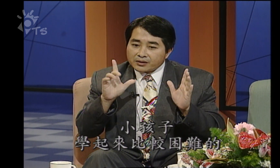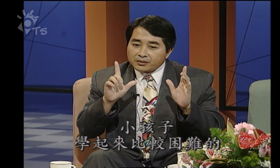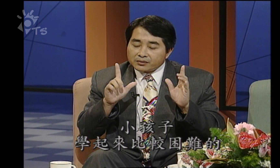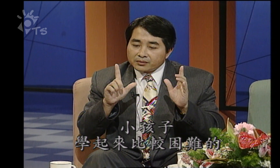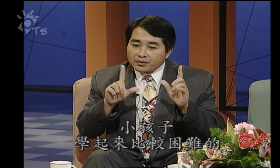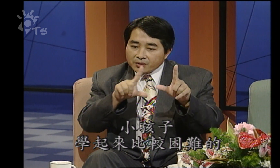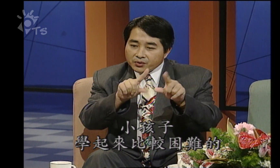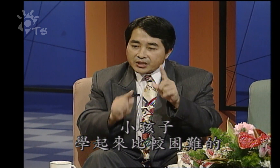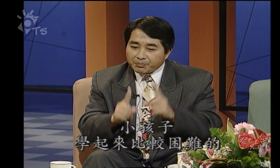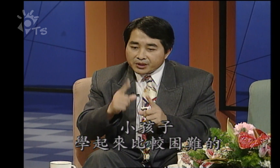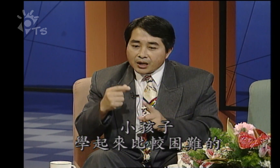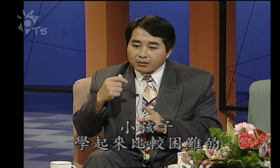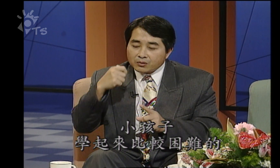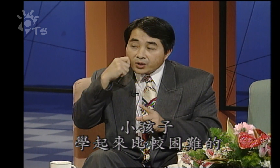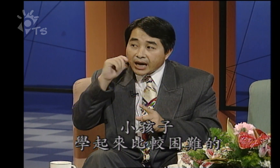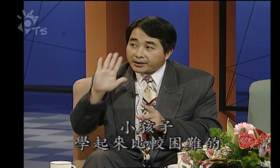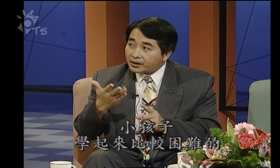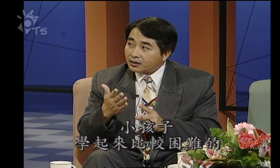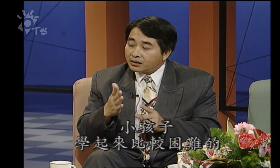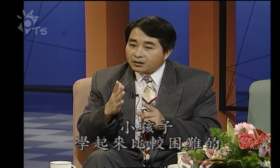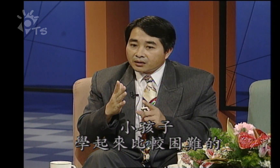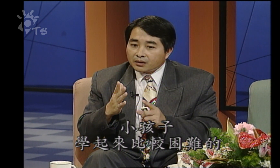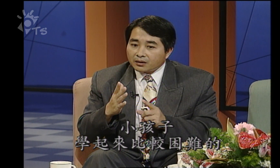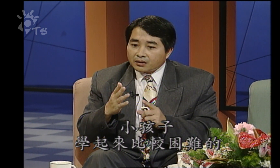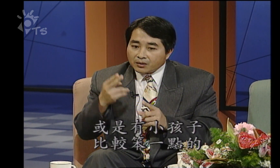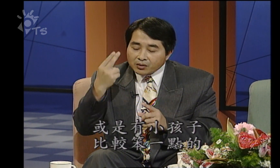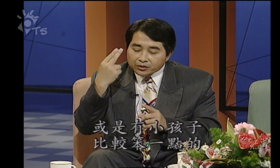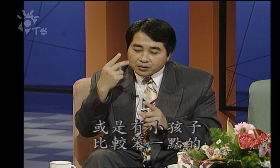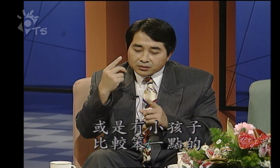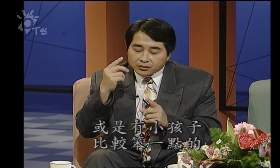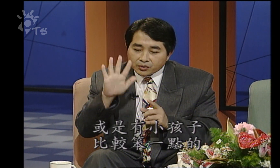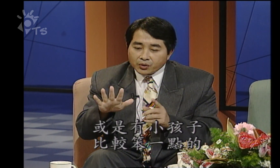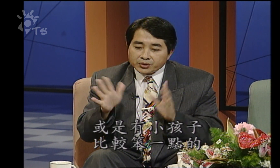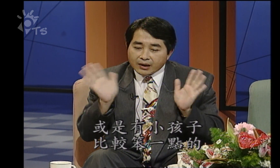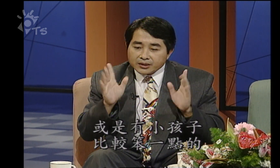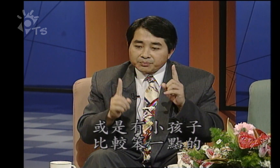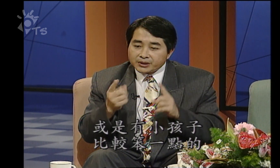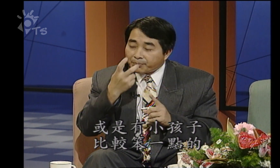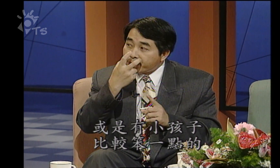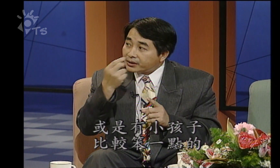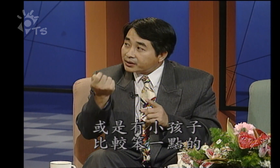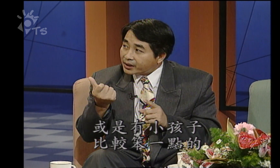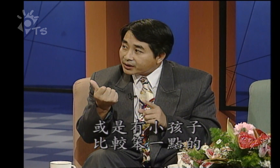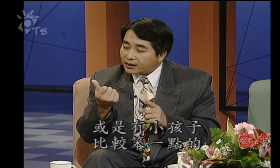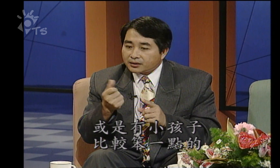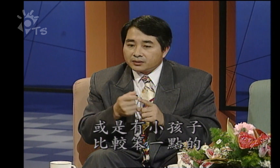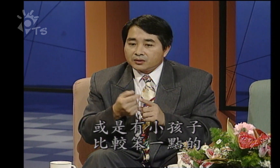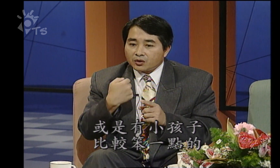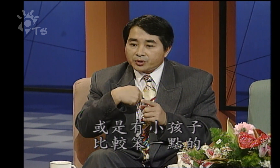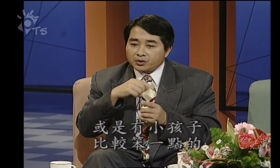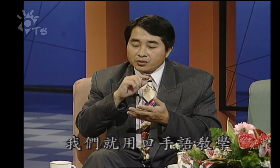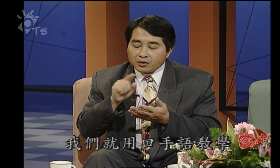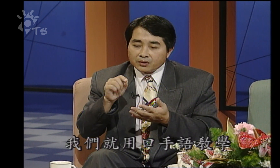子学起来比较困难的，或是有小孩子比较笨一点的，我们就